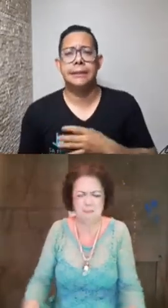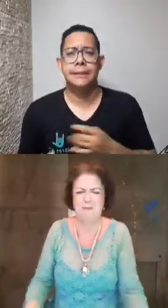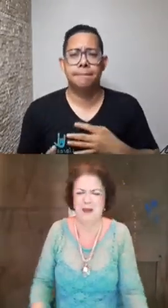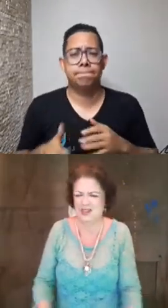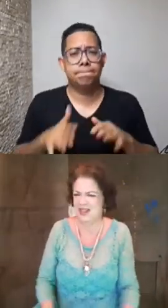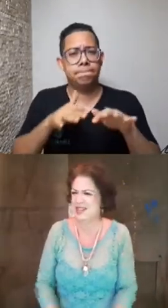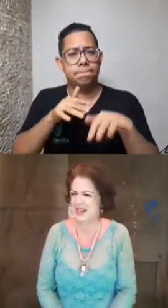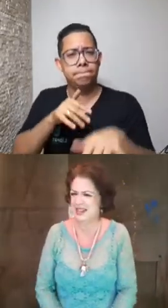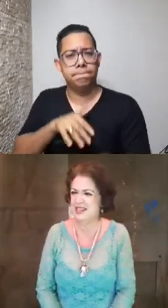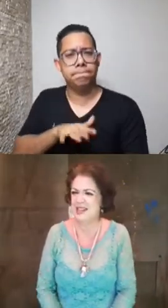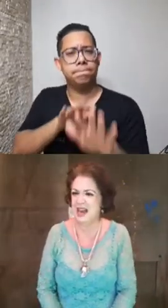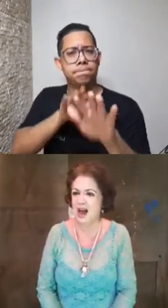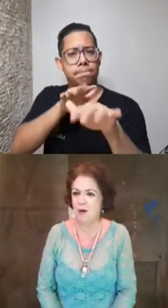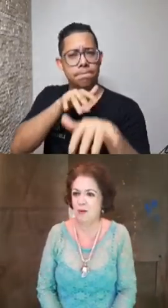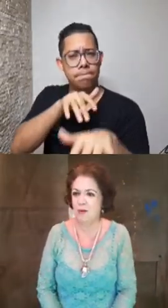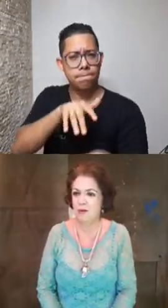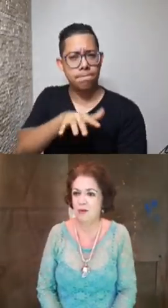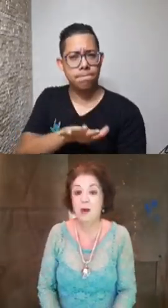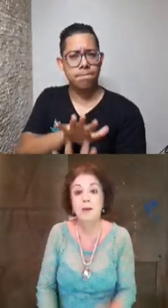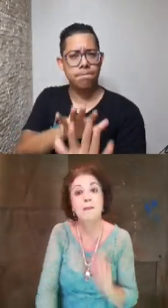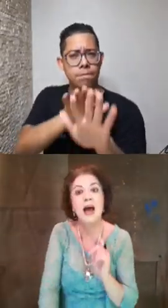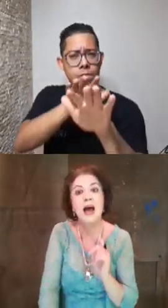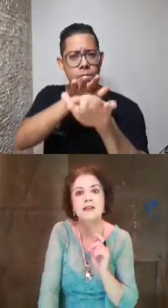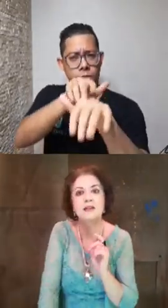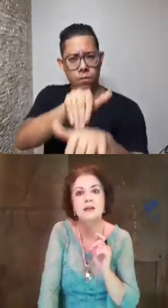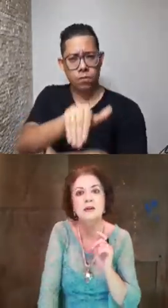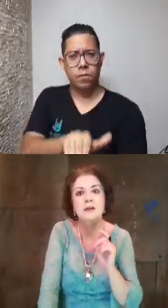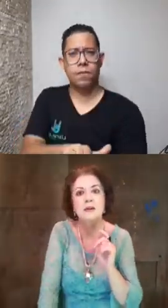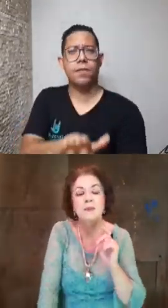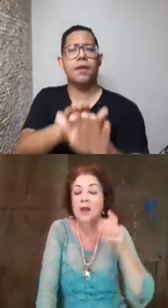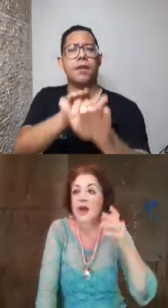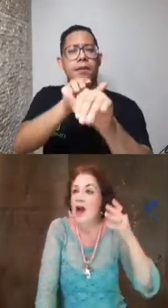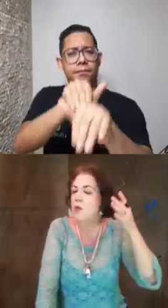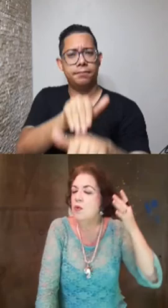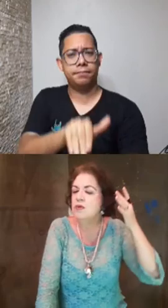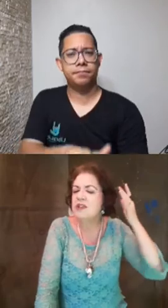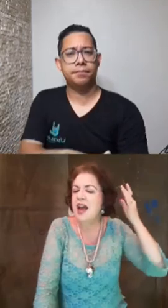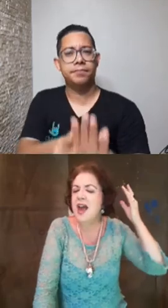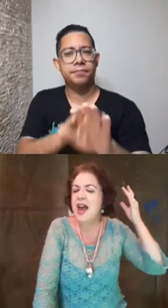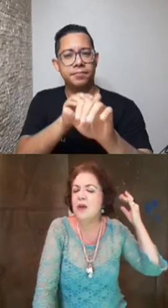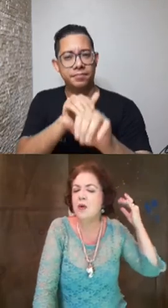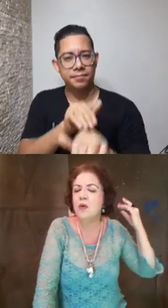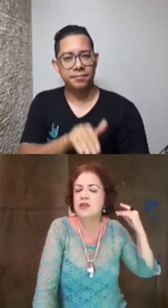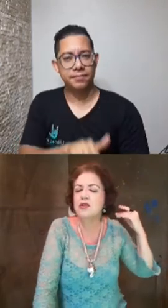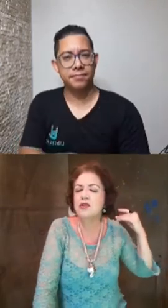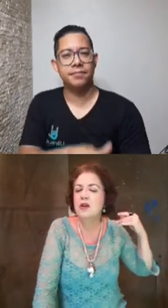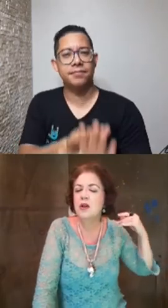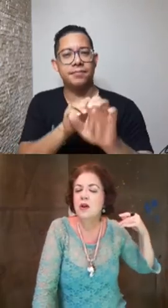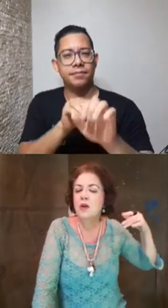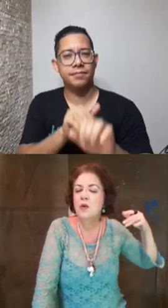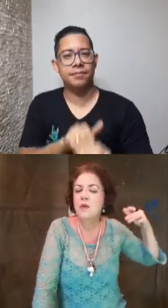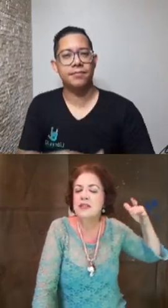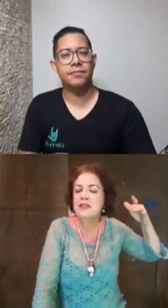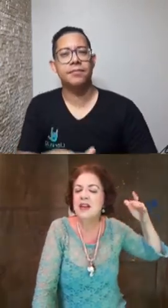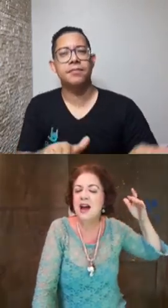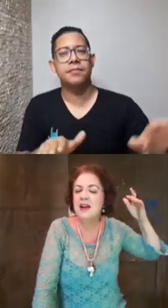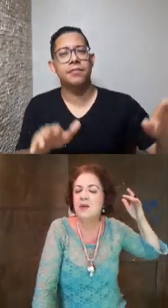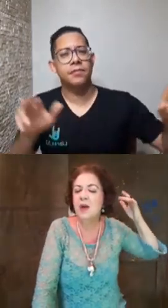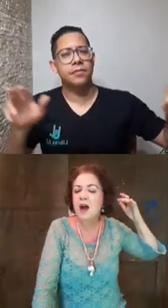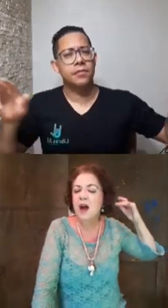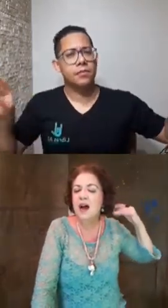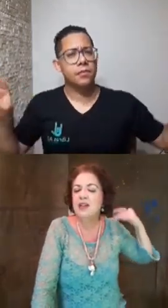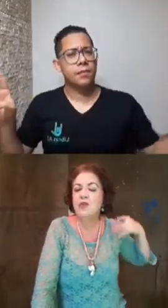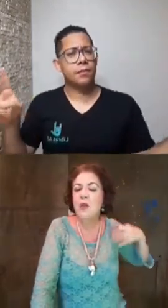Que parte essencial? Mas alguns ecos